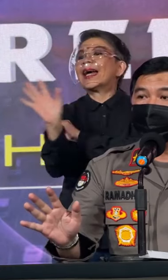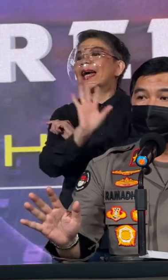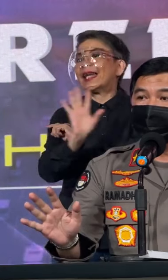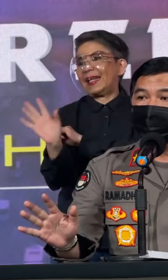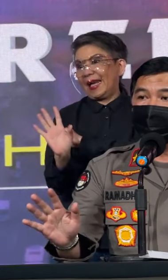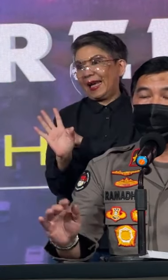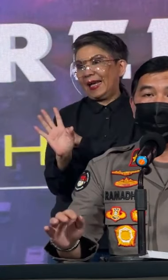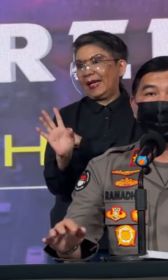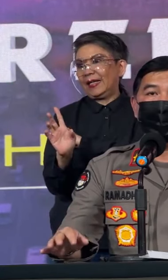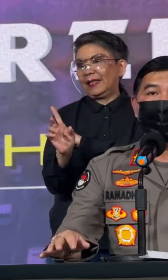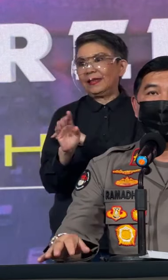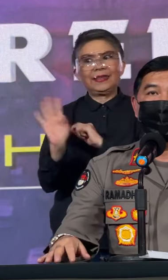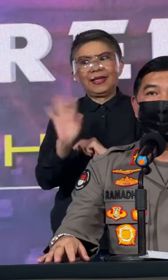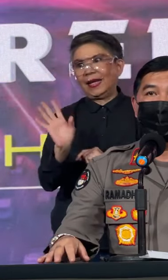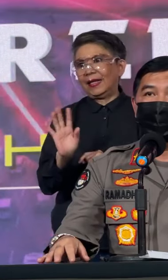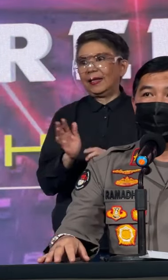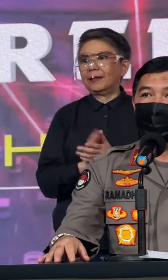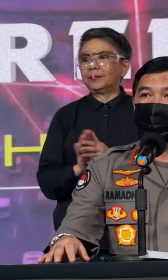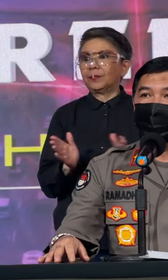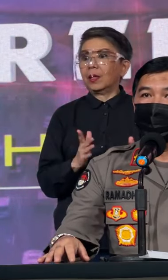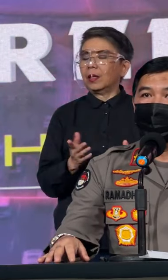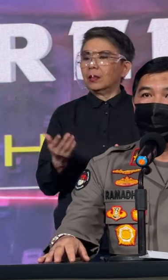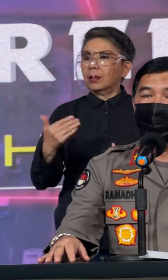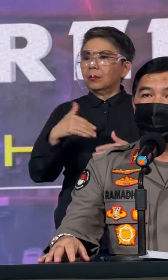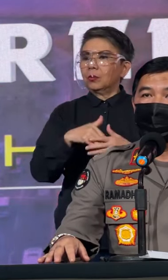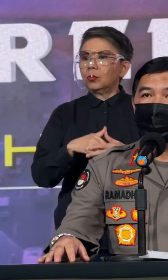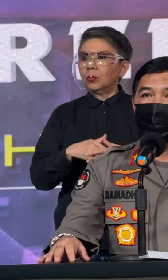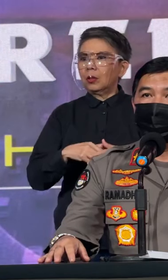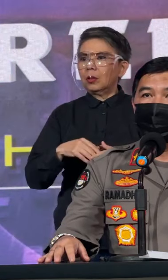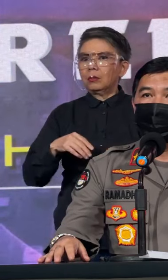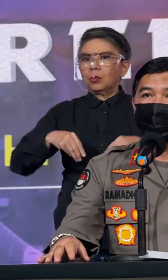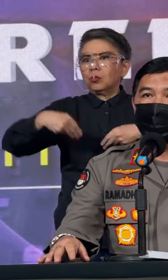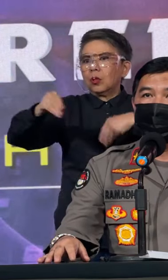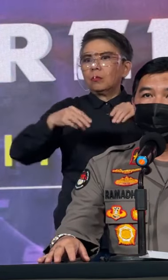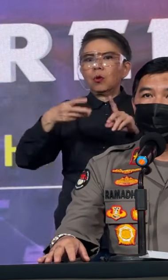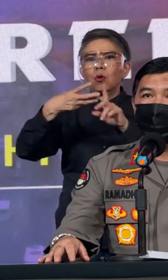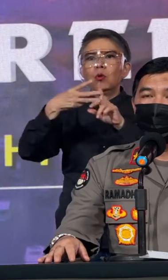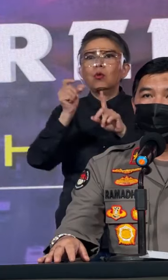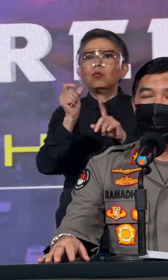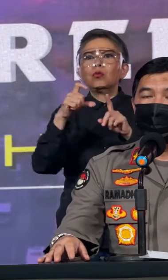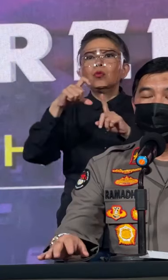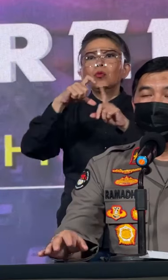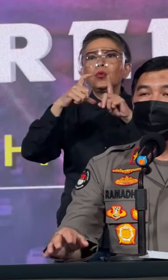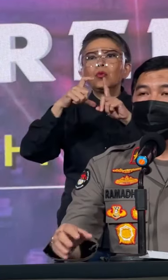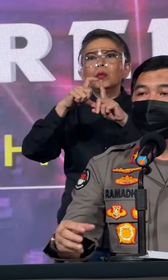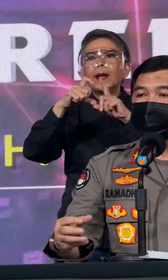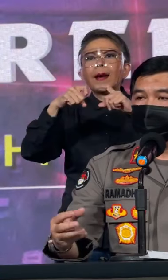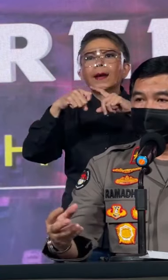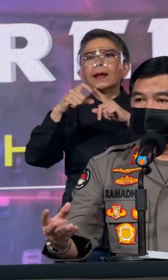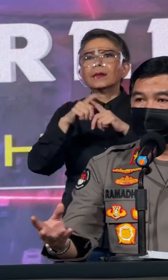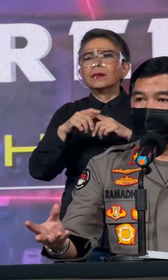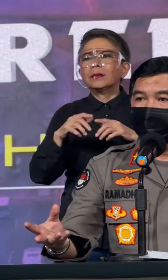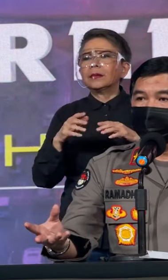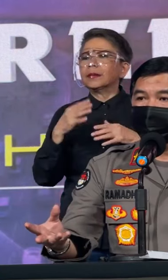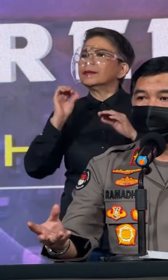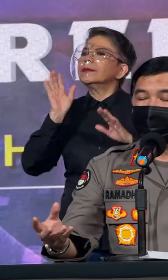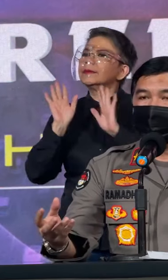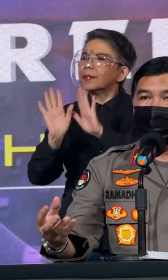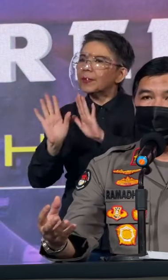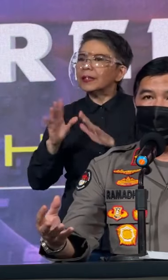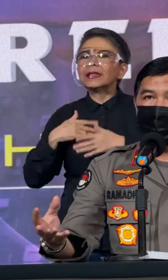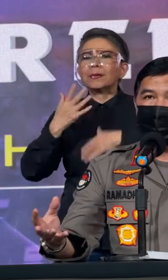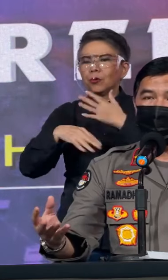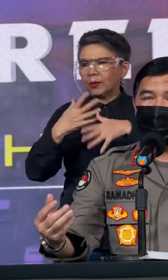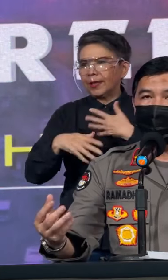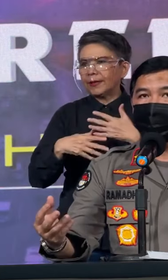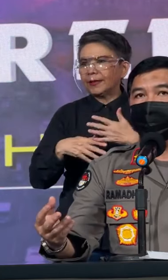ilegal itu berarti tidak boleh. Tapi itu termasuk perbudakan gitu nggak sih Pak jatuhnya itu Pak? Ini dalam proses ya,